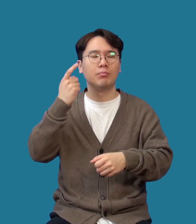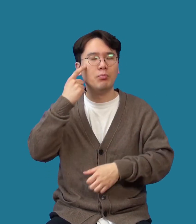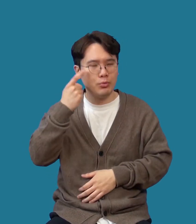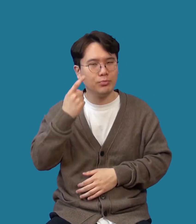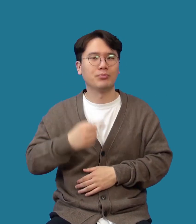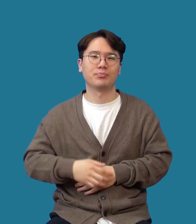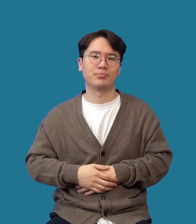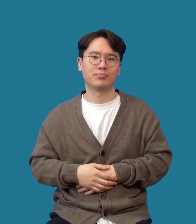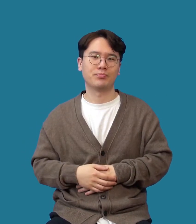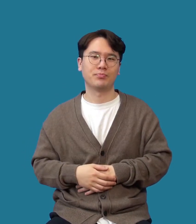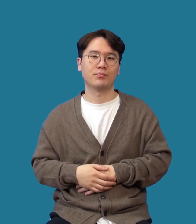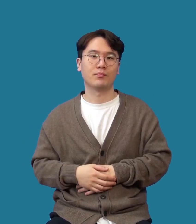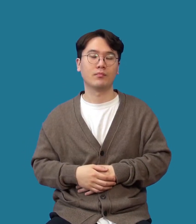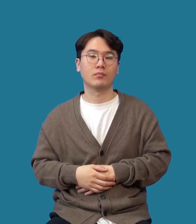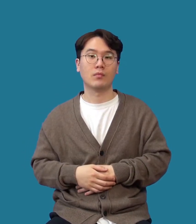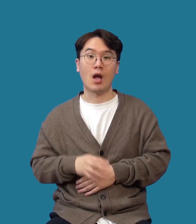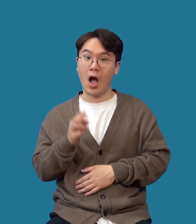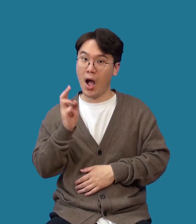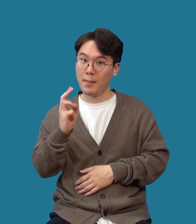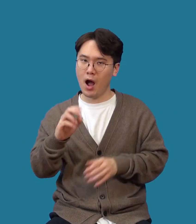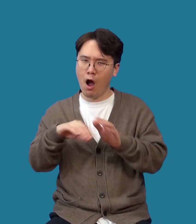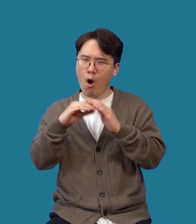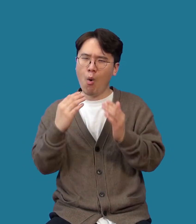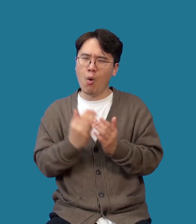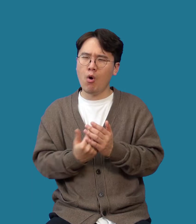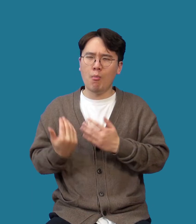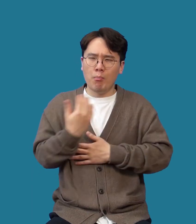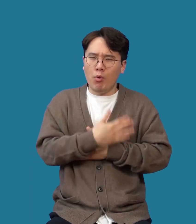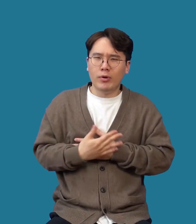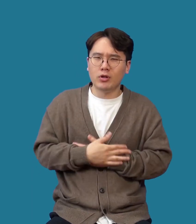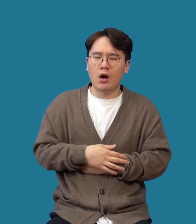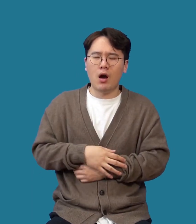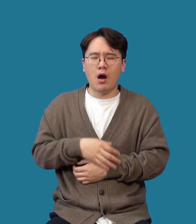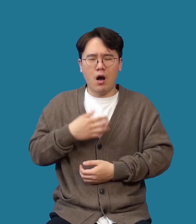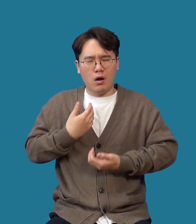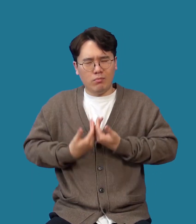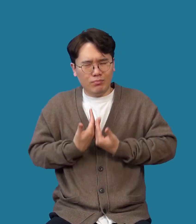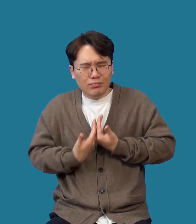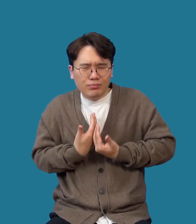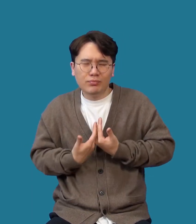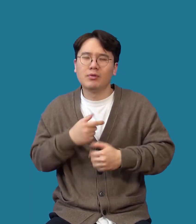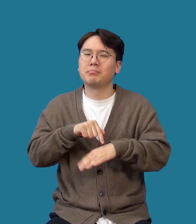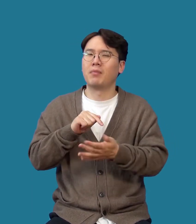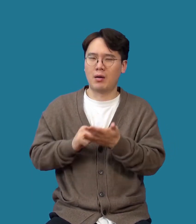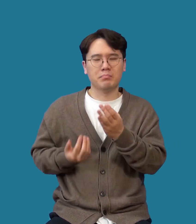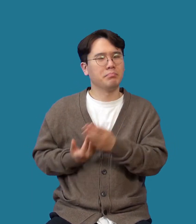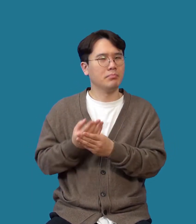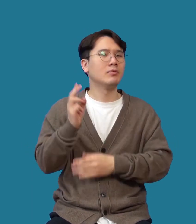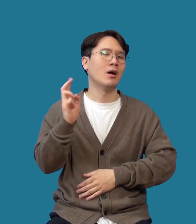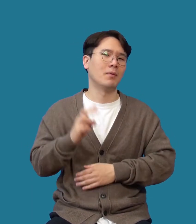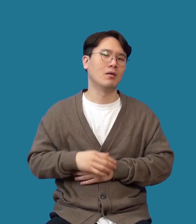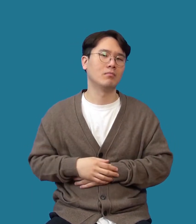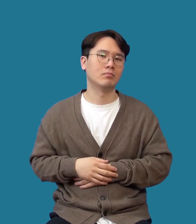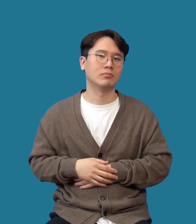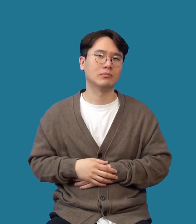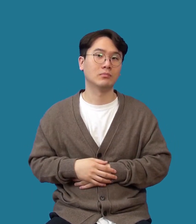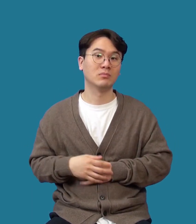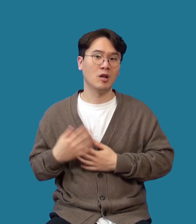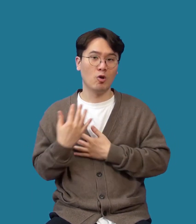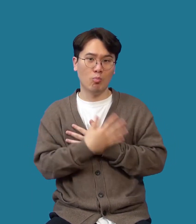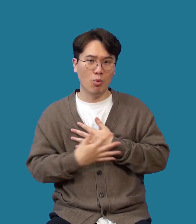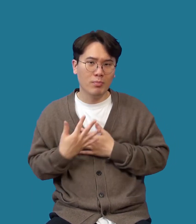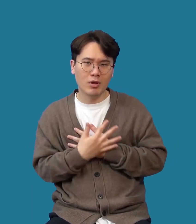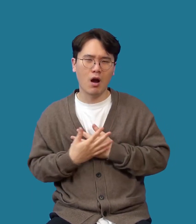온 몸에서 강력하게 저항이 일어나는 것을 여러분 체험하게 될 것입니다. 사지백체가 그냥 벌떼처럼